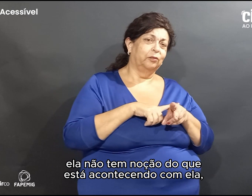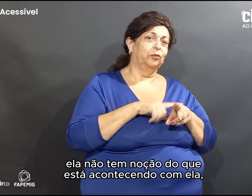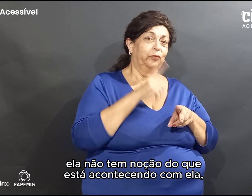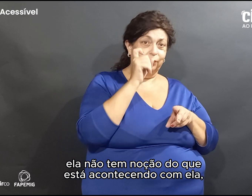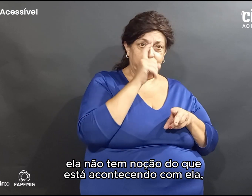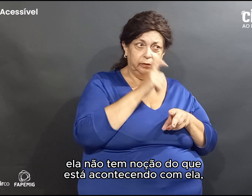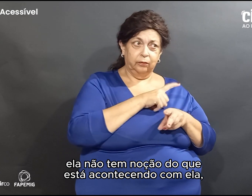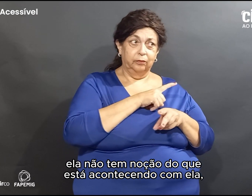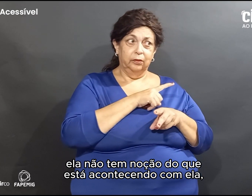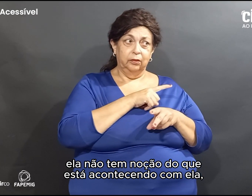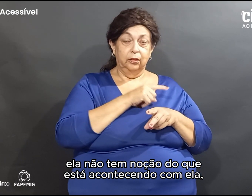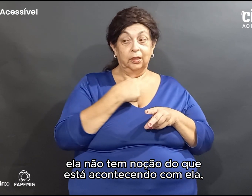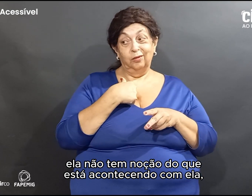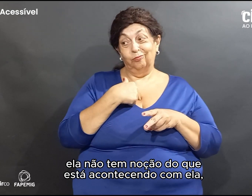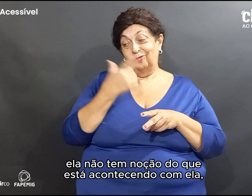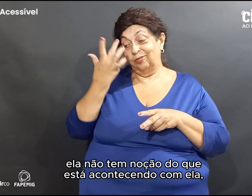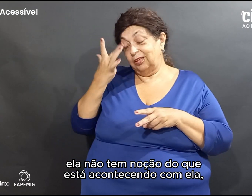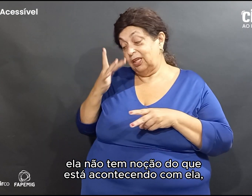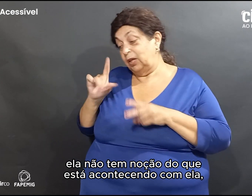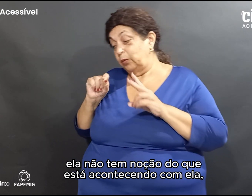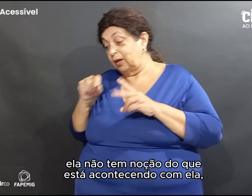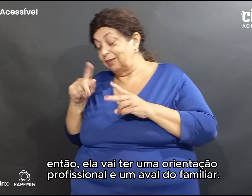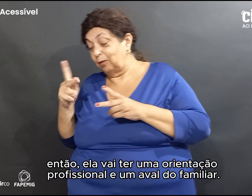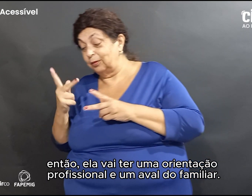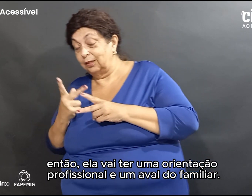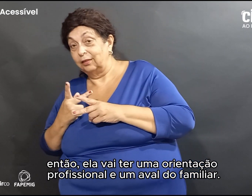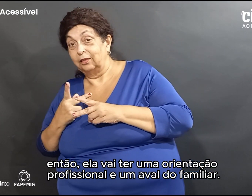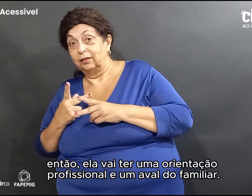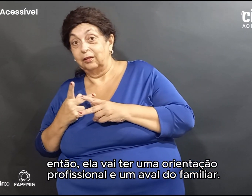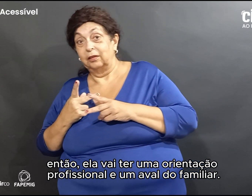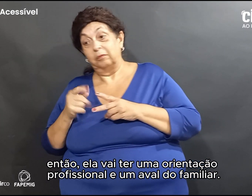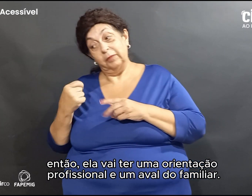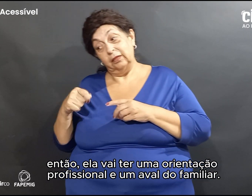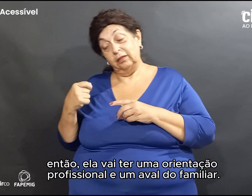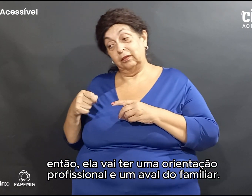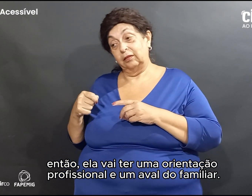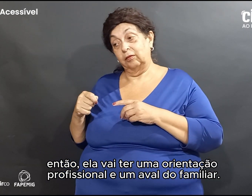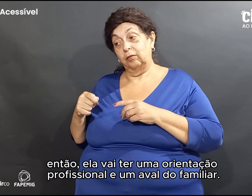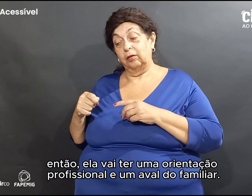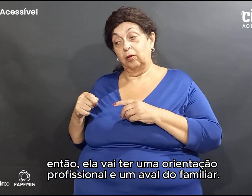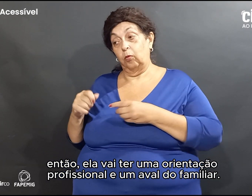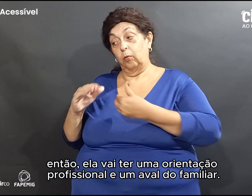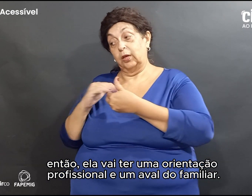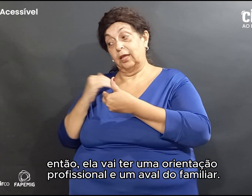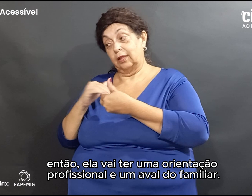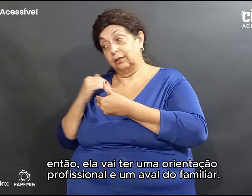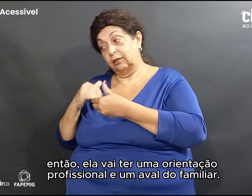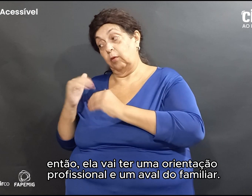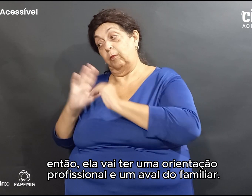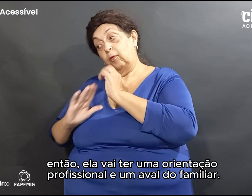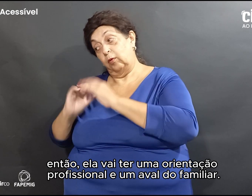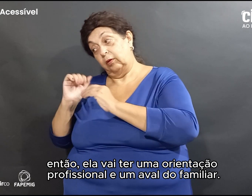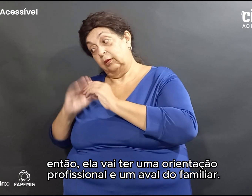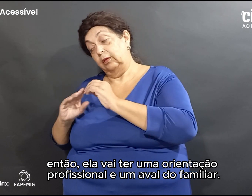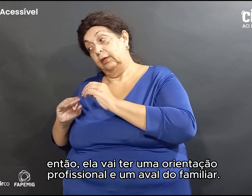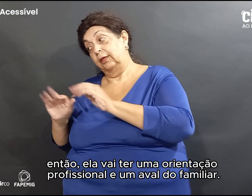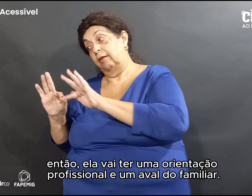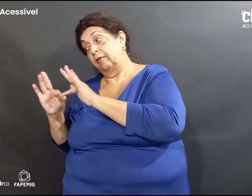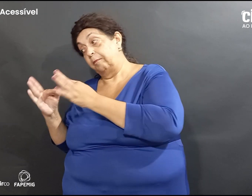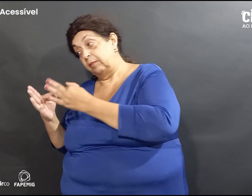não tem noção do que está acontecendo com ela, então ela vai ter aí uma orientação profissional e um aval do familiar. Tá?